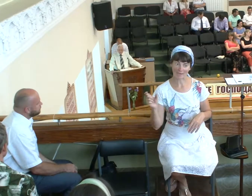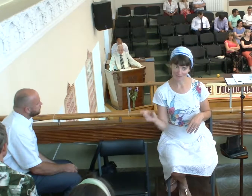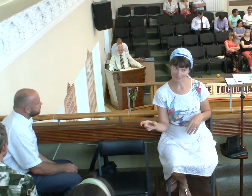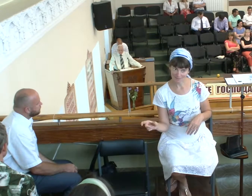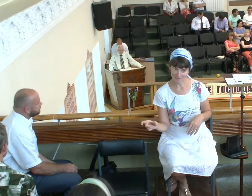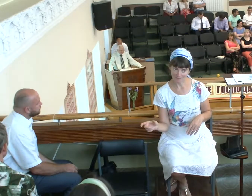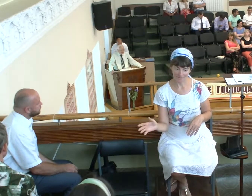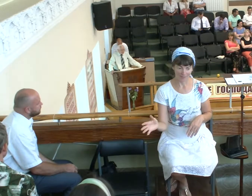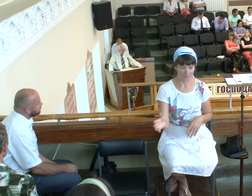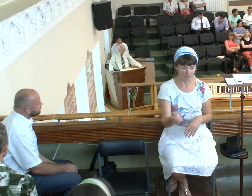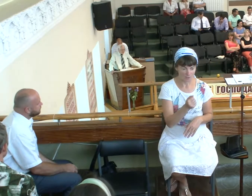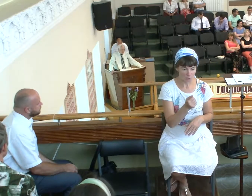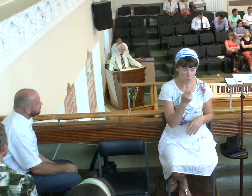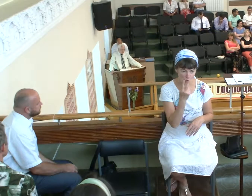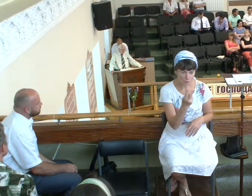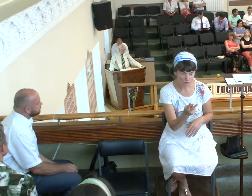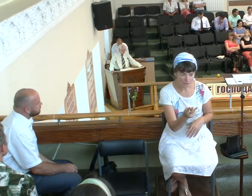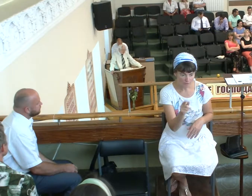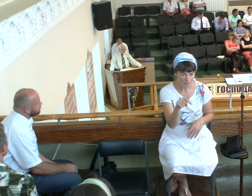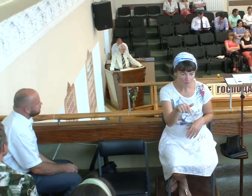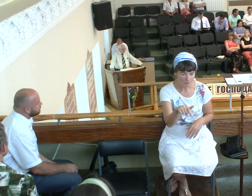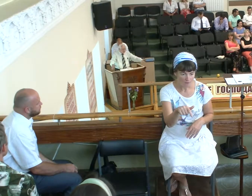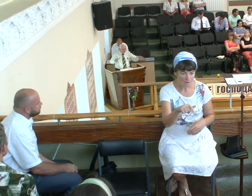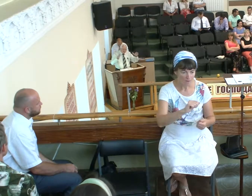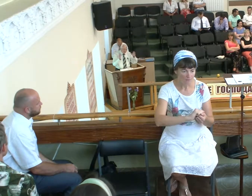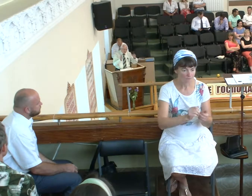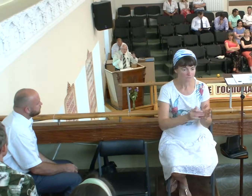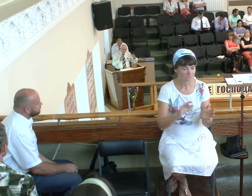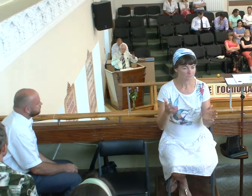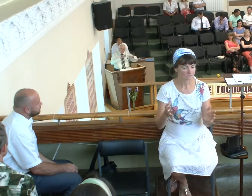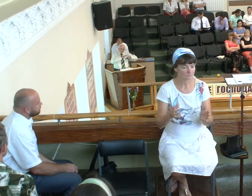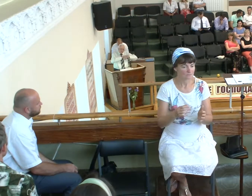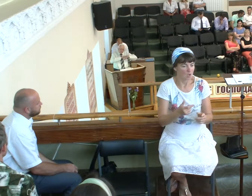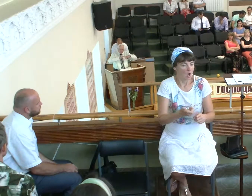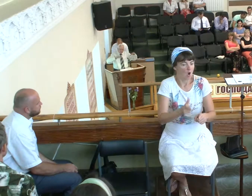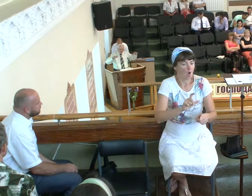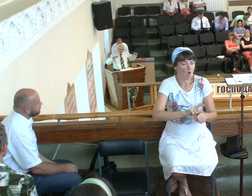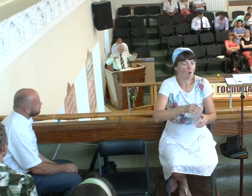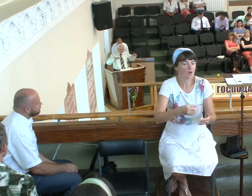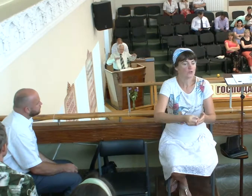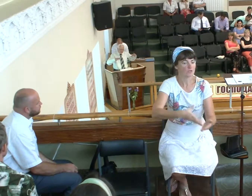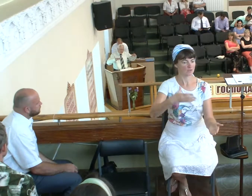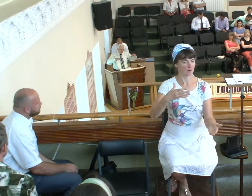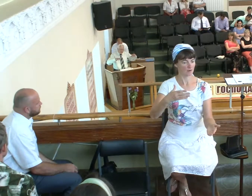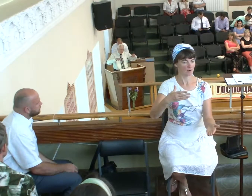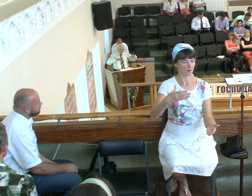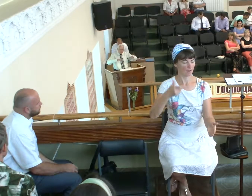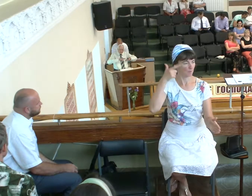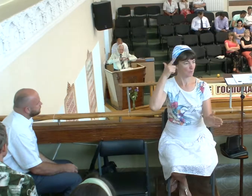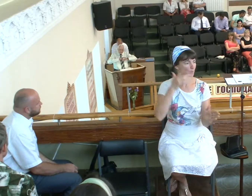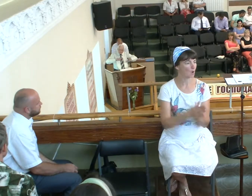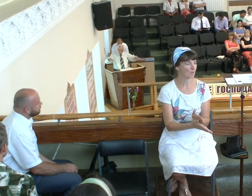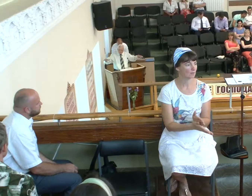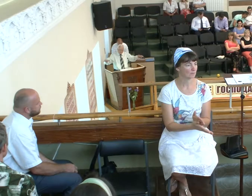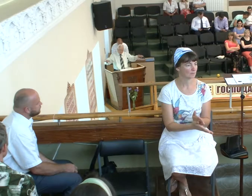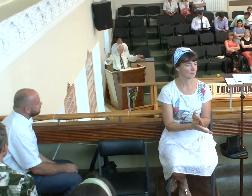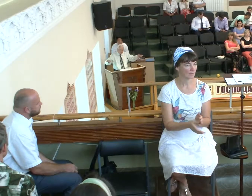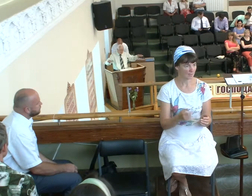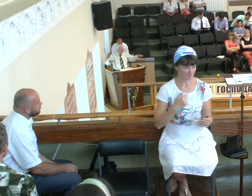что это очень ценная жемчужина, что ради этого стоит продать все. И он продает